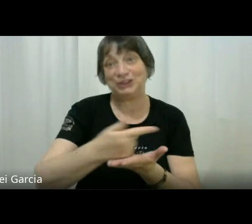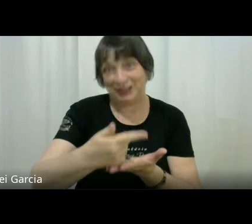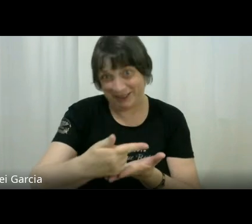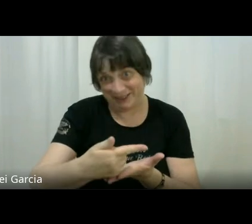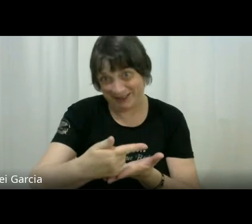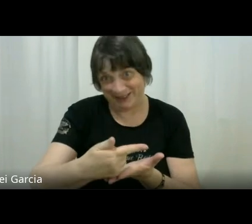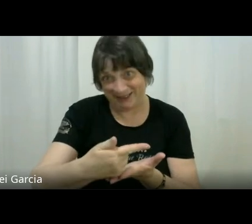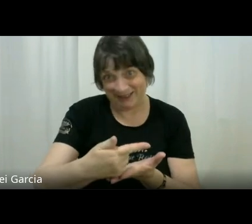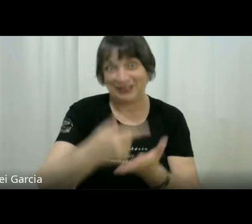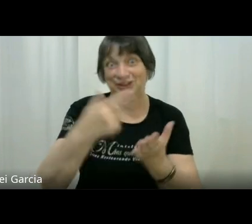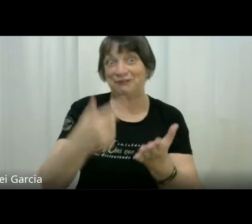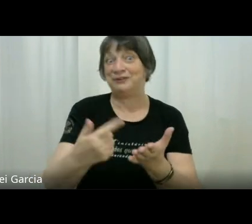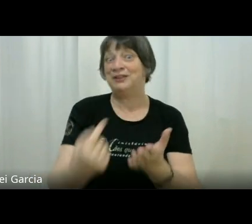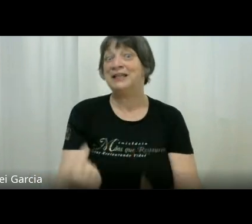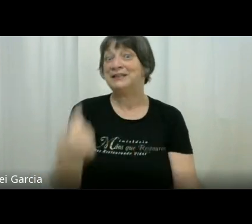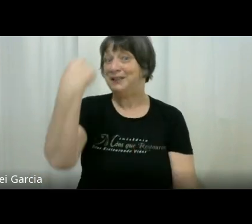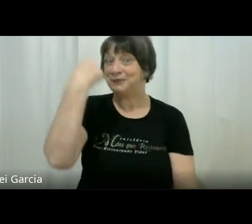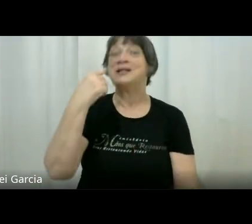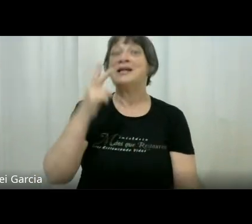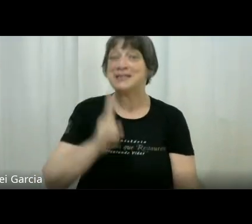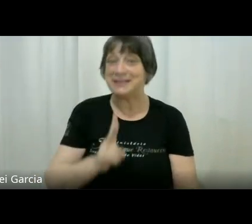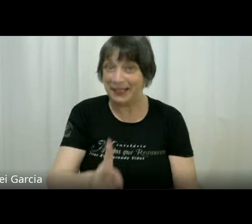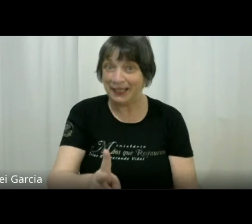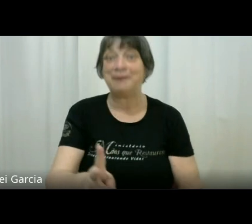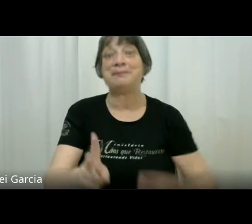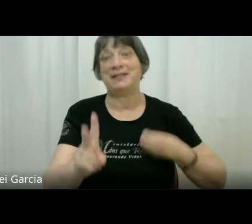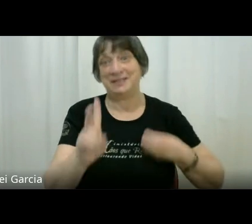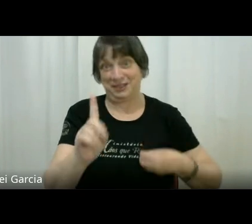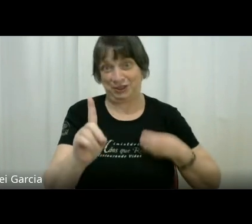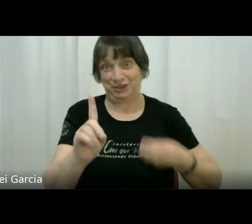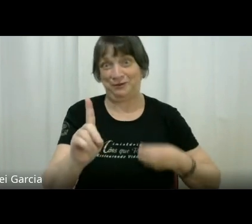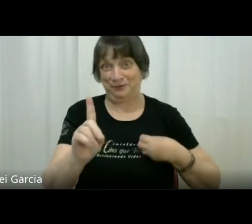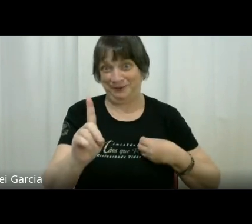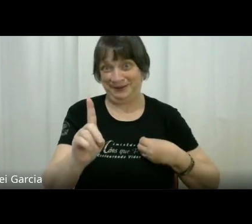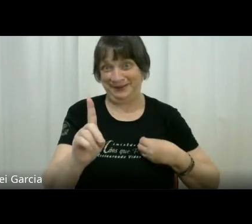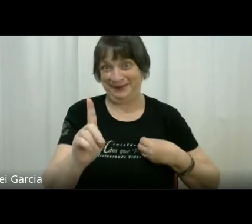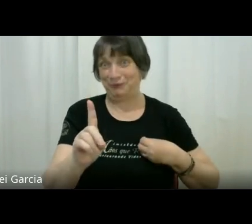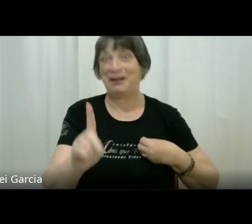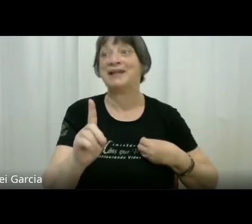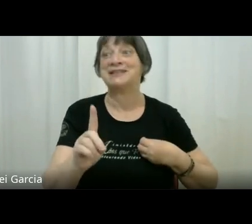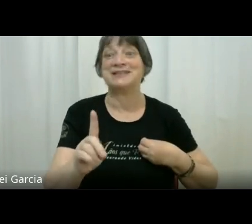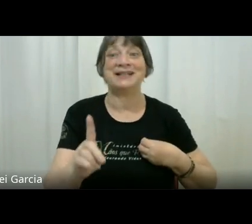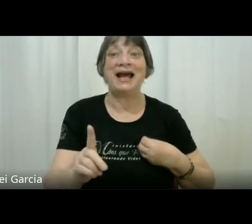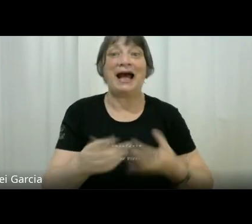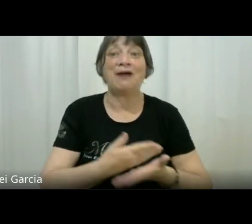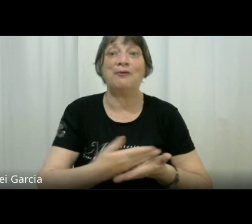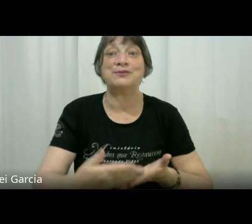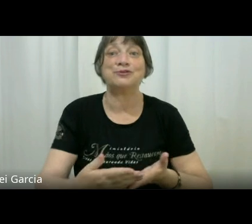de Gênesis, né? Ela já falou, Deus sempre existiu. Não é